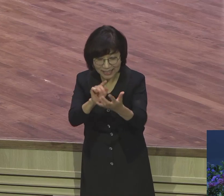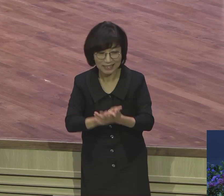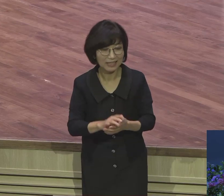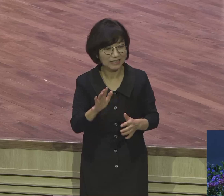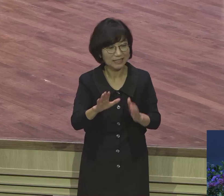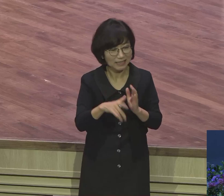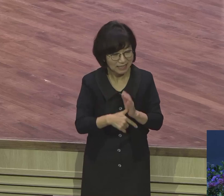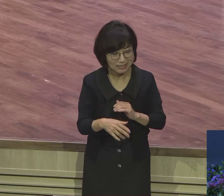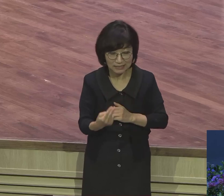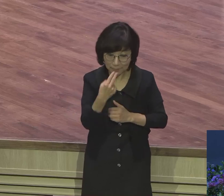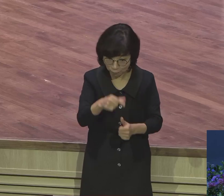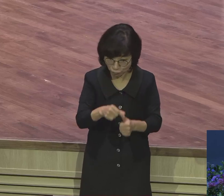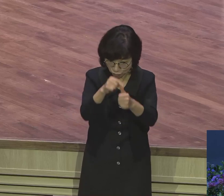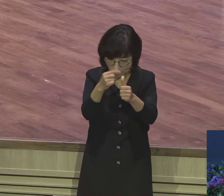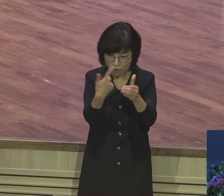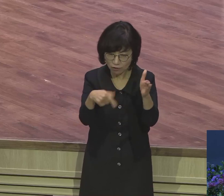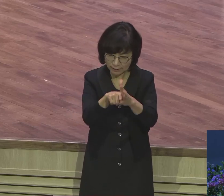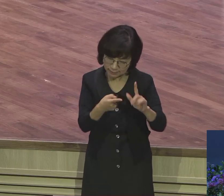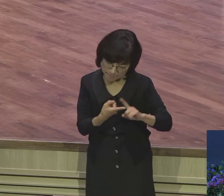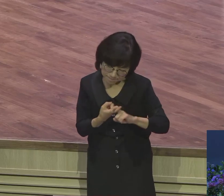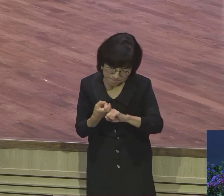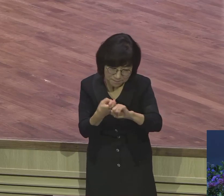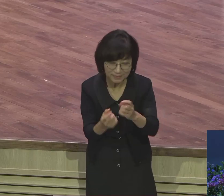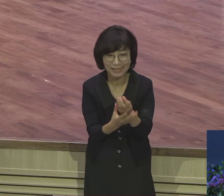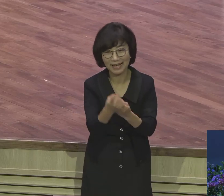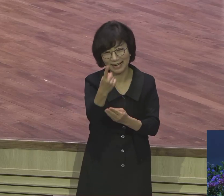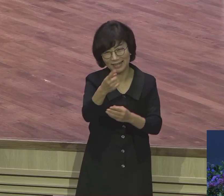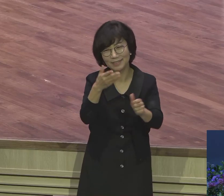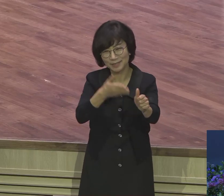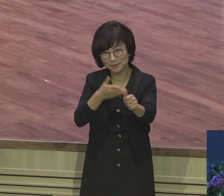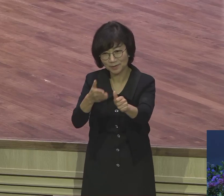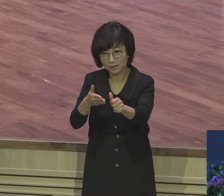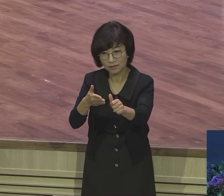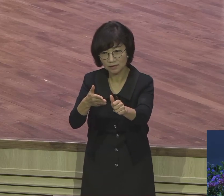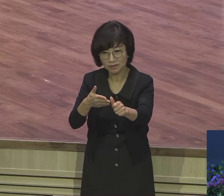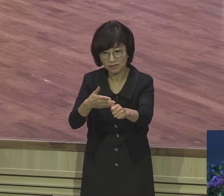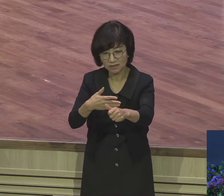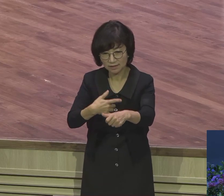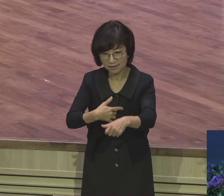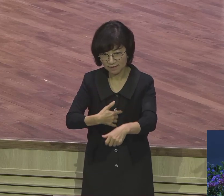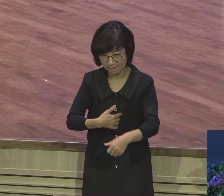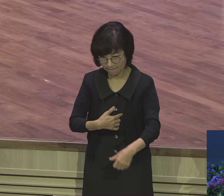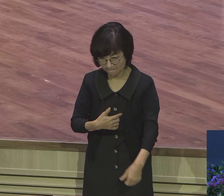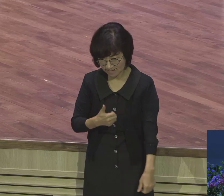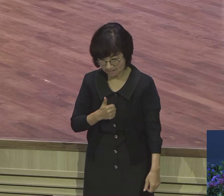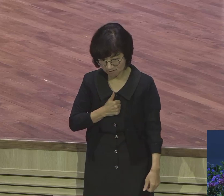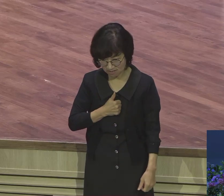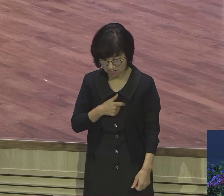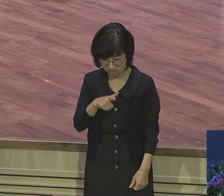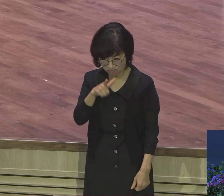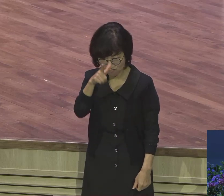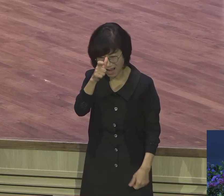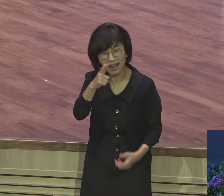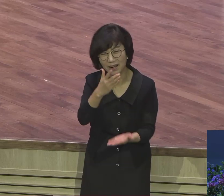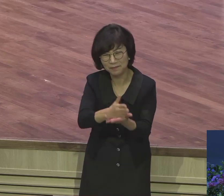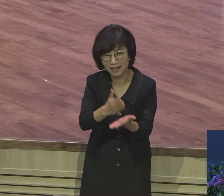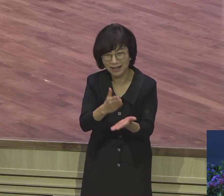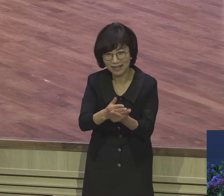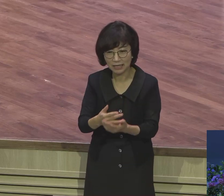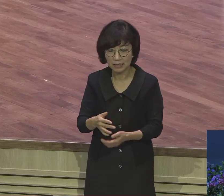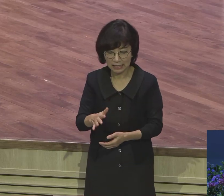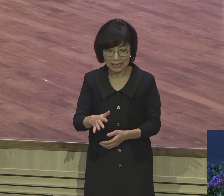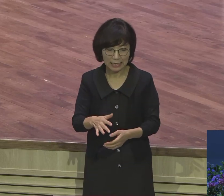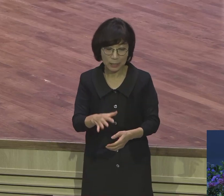살려 운내수리시 바랍니다. 요구하려고 하면 서로를 양보해야 돼요. 두 개 다 못 가져요. 서로는 손해봐야 돼요.